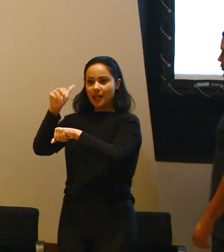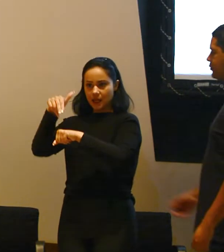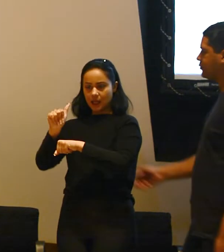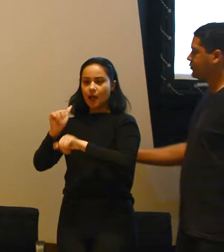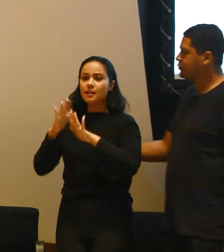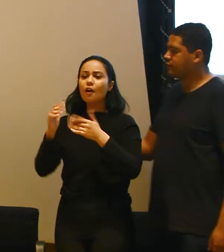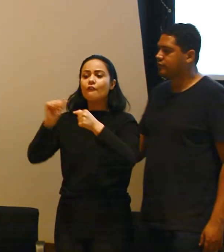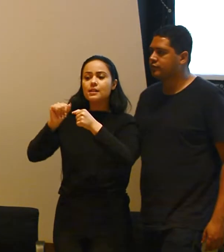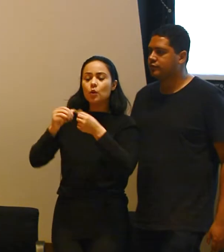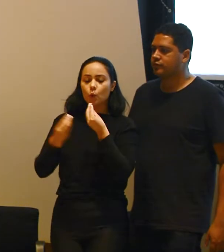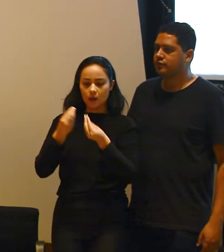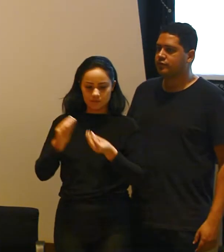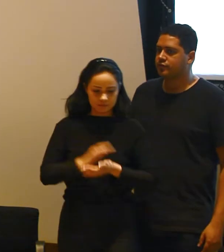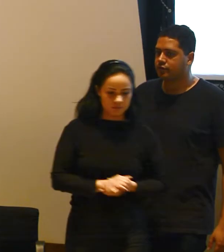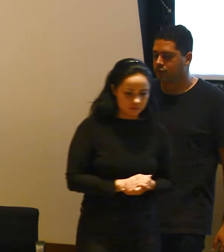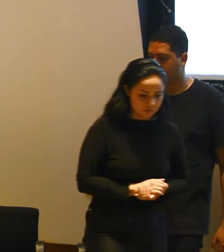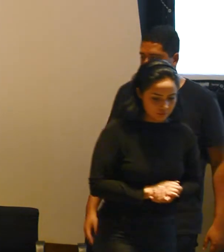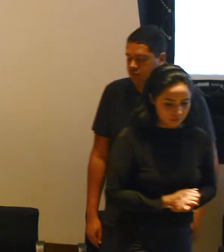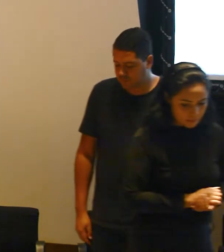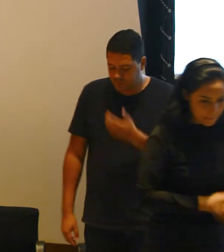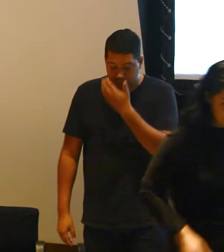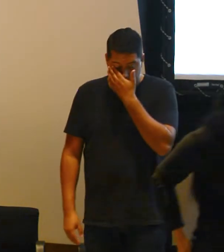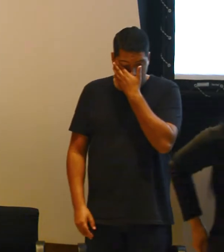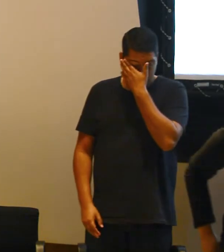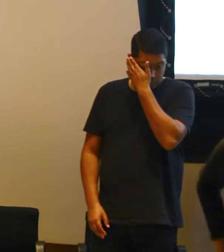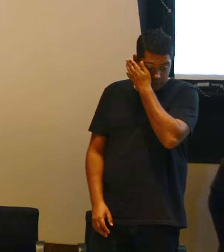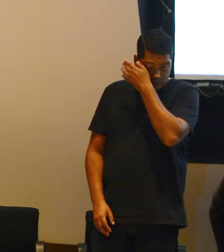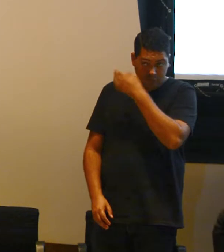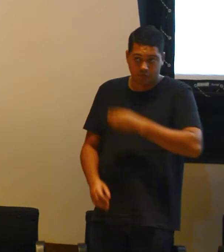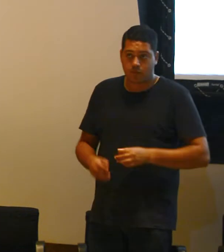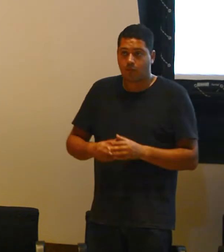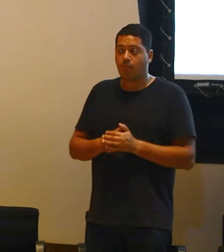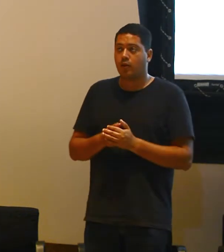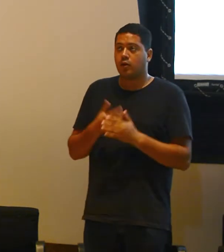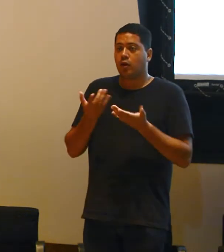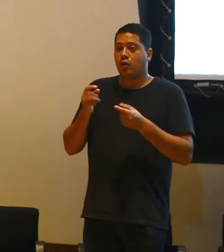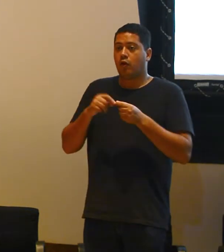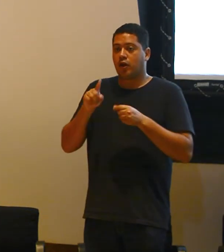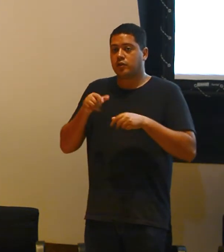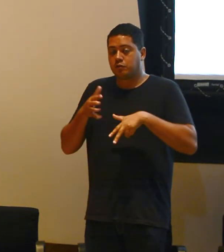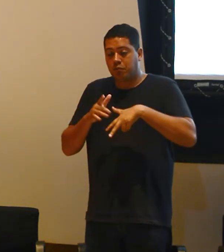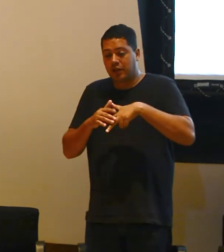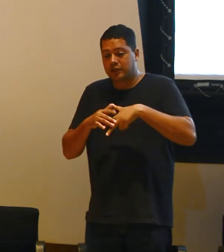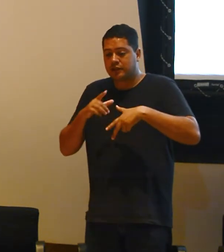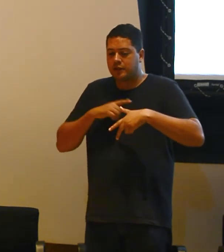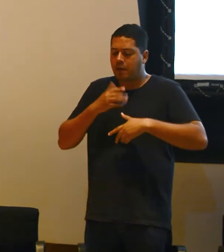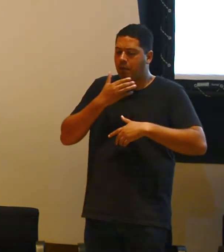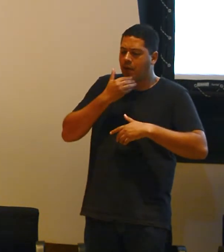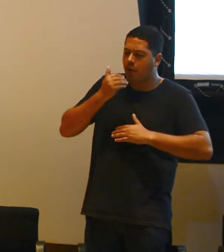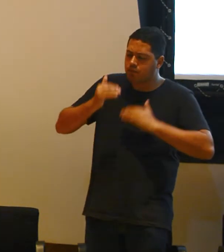assim, a gente vai fazendo com que isso aconteça para fazer com que esse paciente vai tendo mais condições